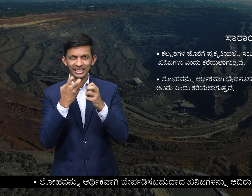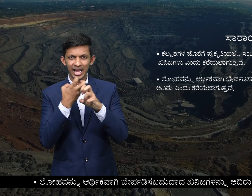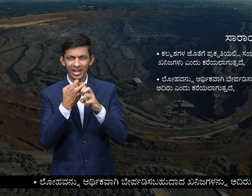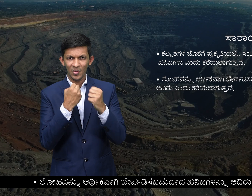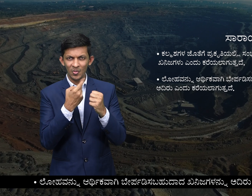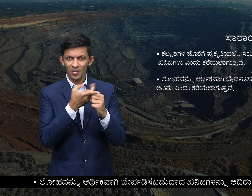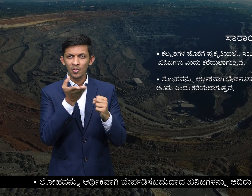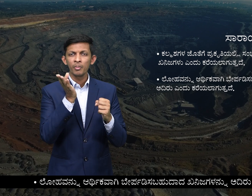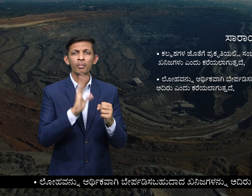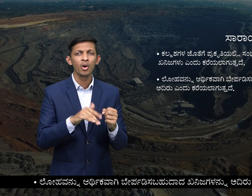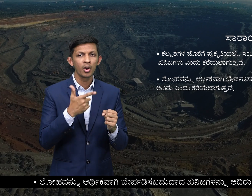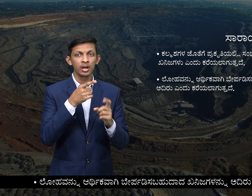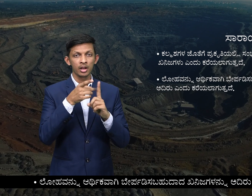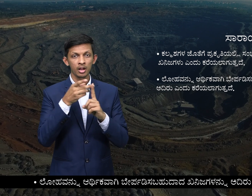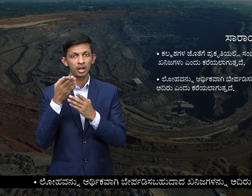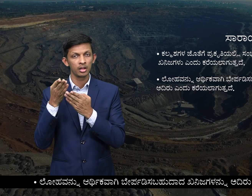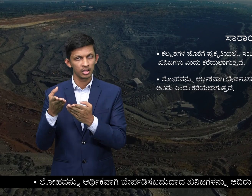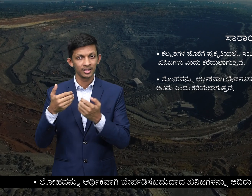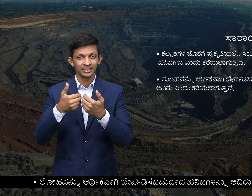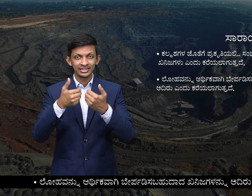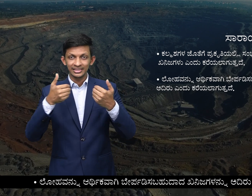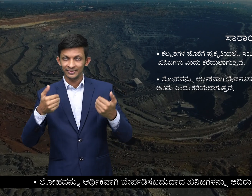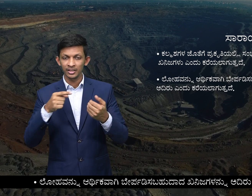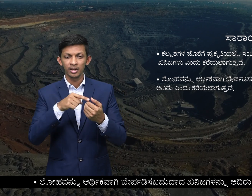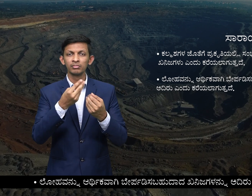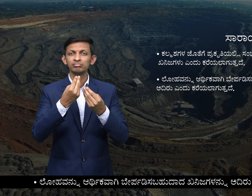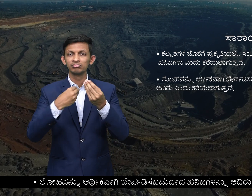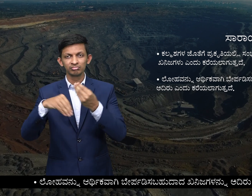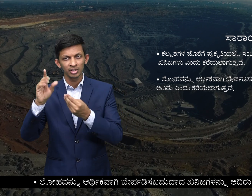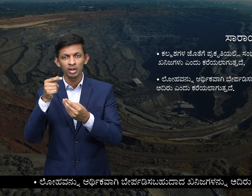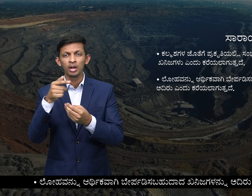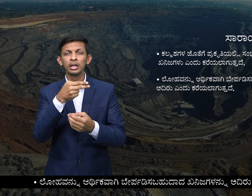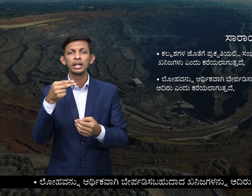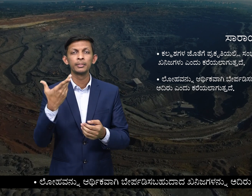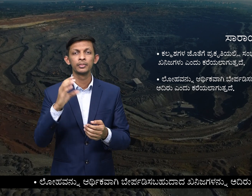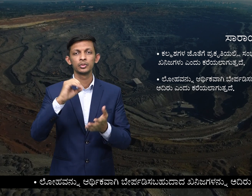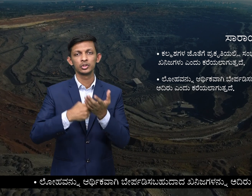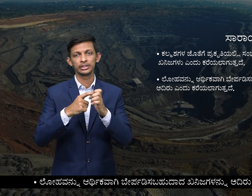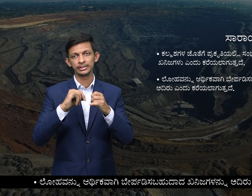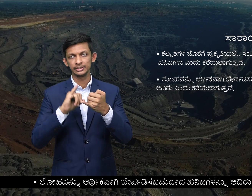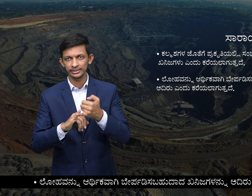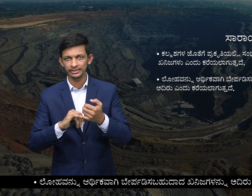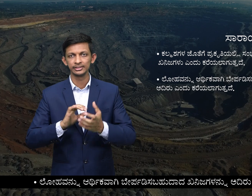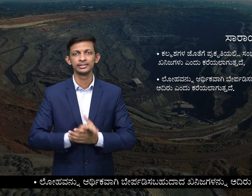ಲೋಹವನ್ನ ಆರ್ಥಿಕವಾಗಿ ಬೇರ್ಪಡಿಸಬಹುದಾದ ಖನಿಜಗಳನ್ನ ಅದಿರು ಎಂದು ಕರೆಯಲಾಗುತ್ತೆ.